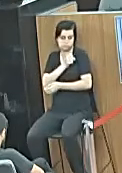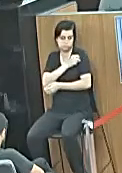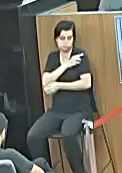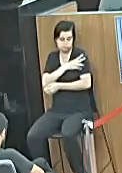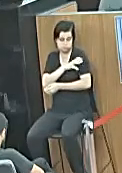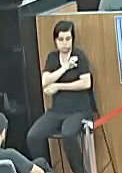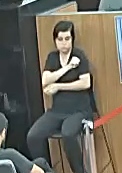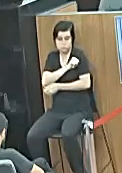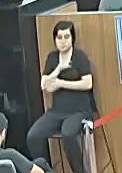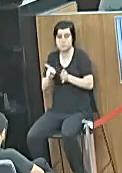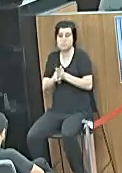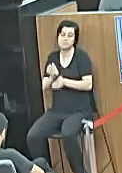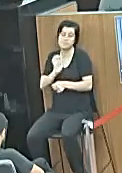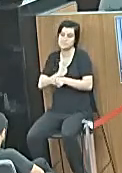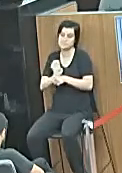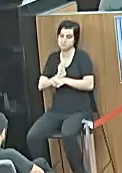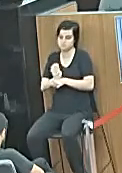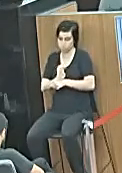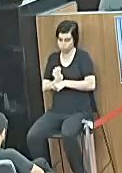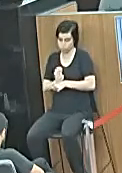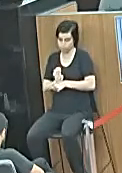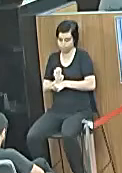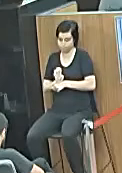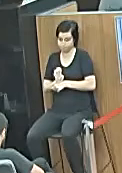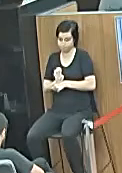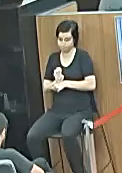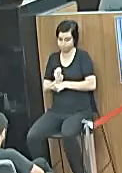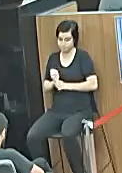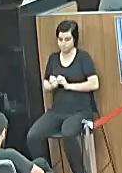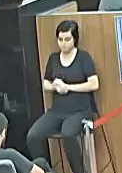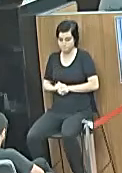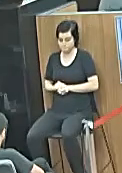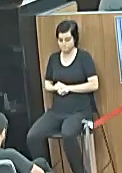da rede do estado rede pública do estado